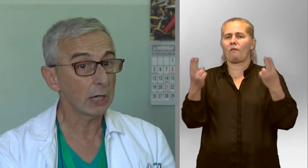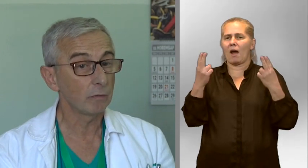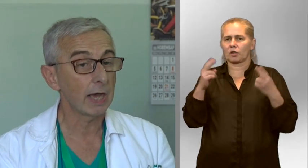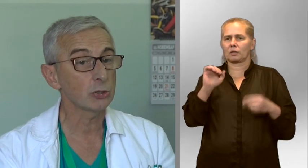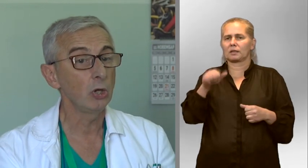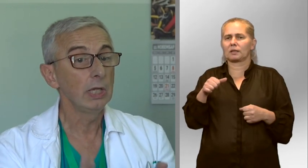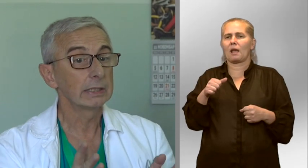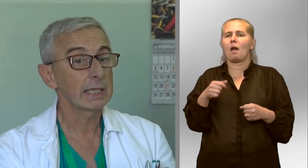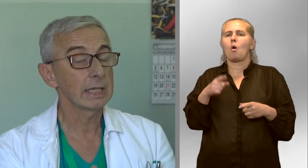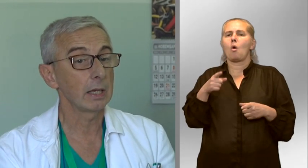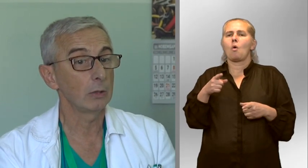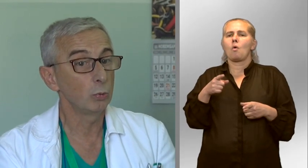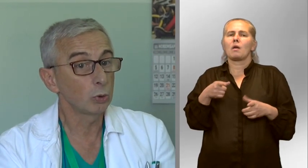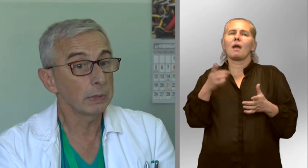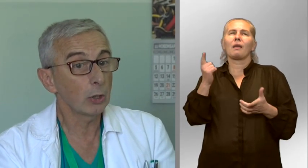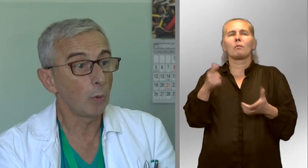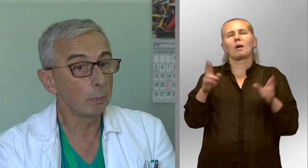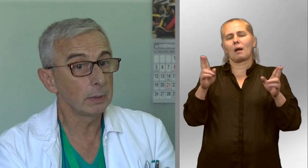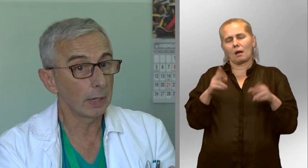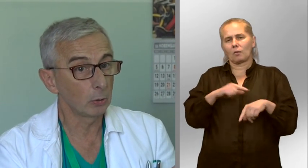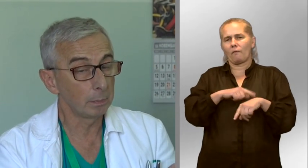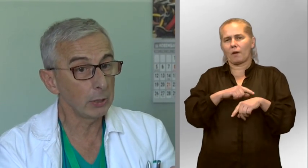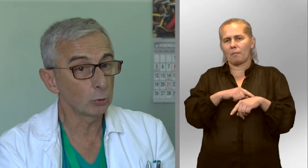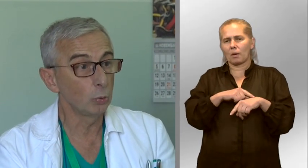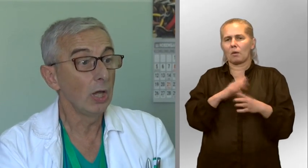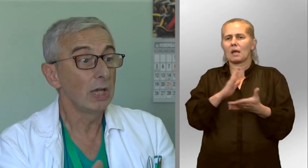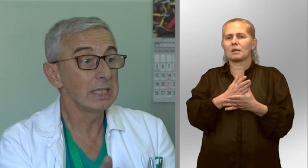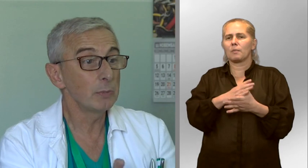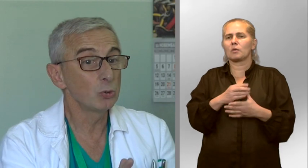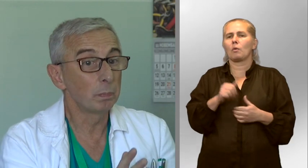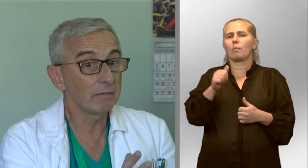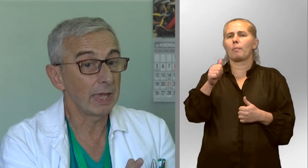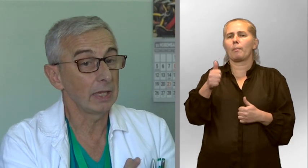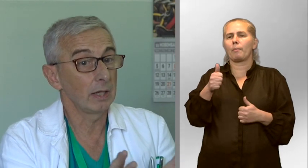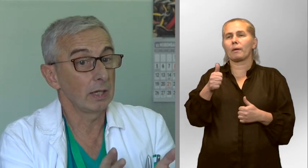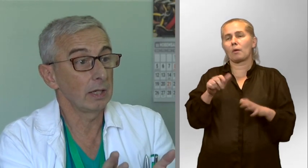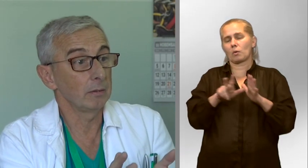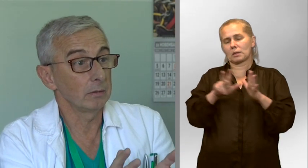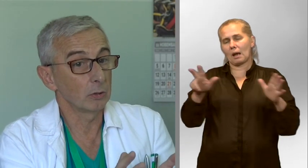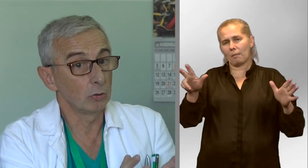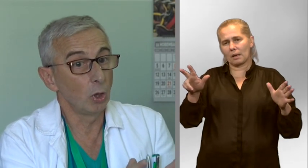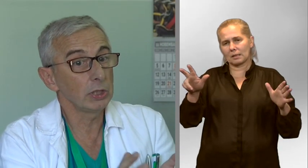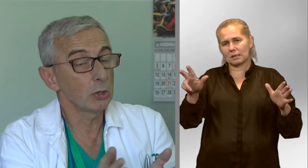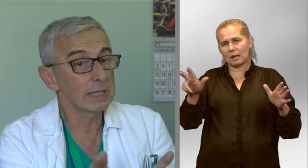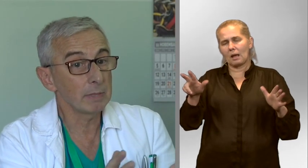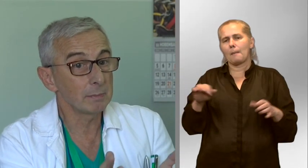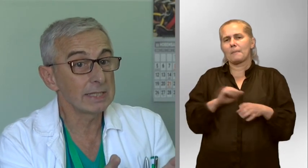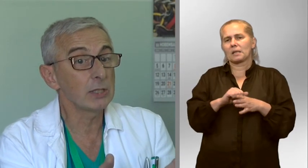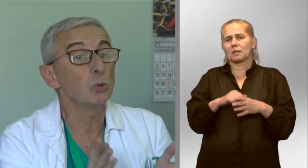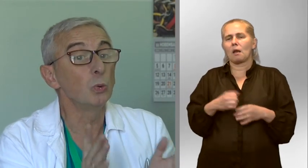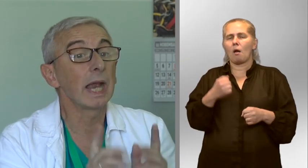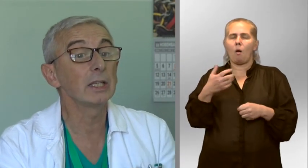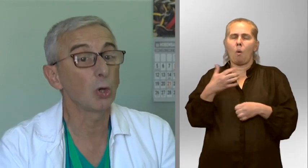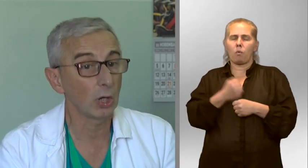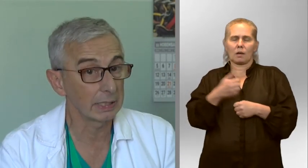je sve to jako važno da se u tom nekom optimalnom periodu između prve godine i 18